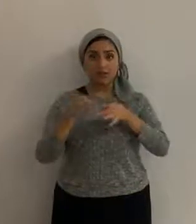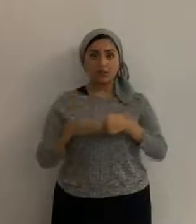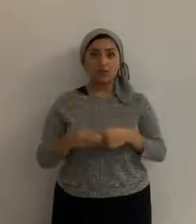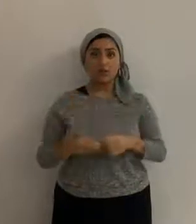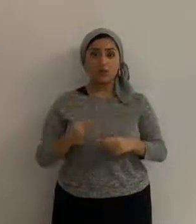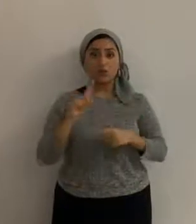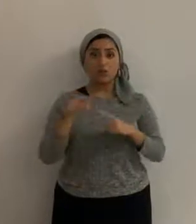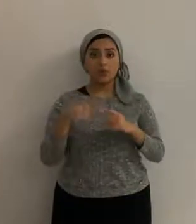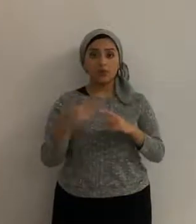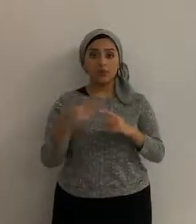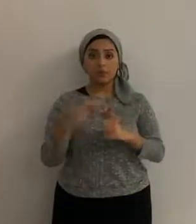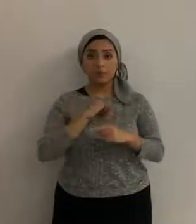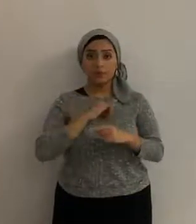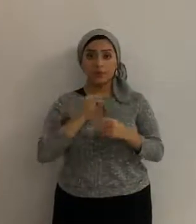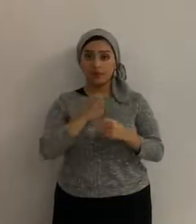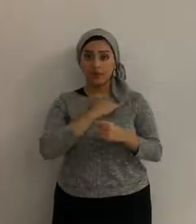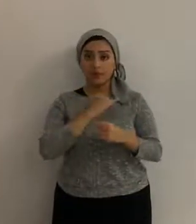amado Roe nos dijo, es probable